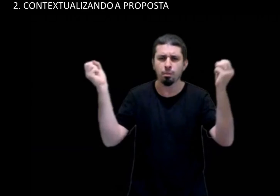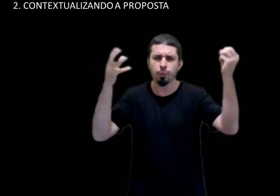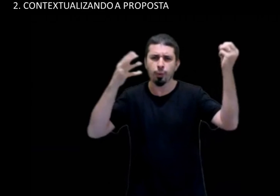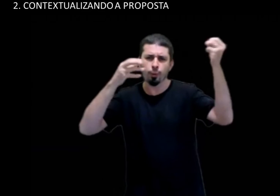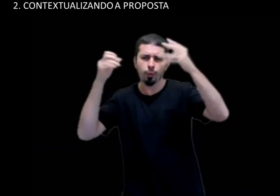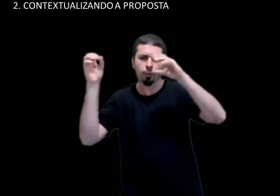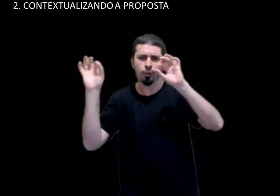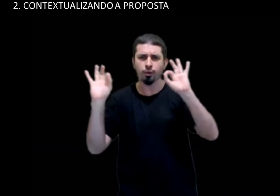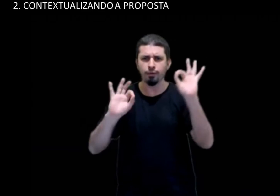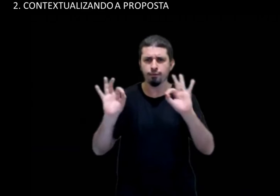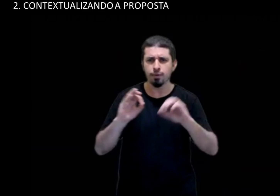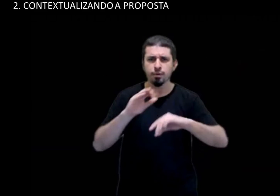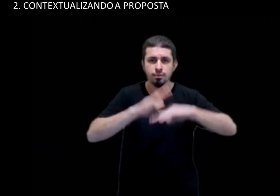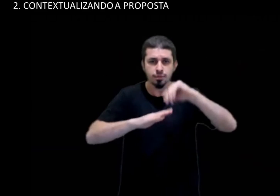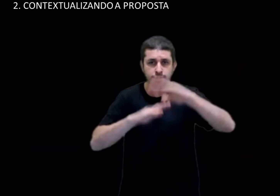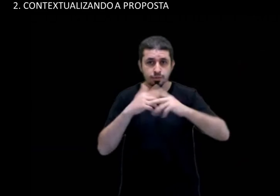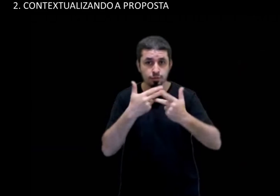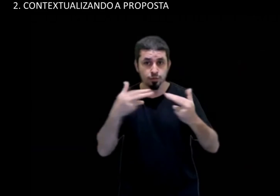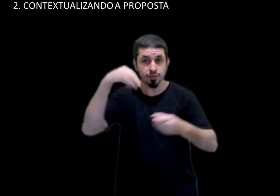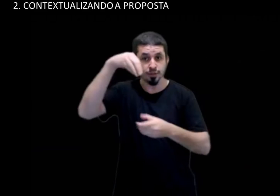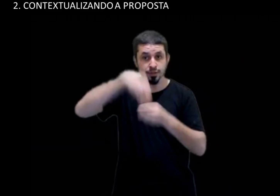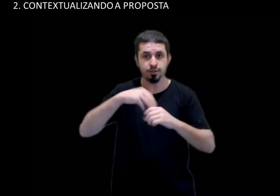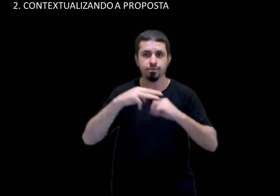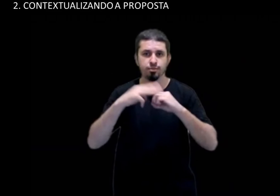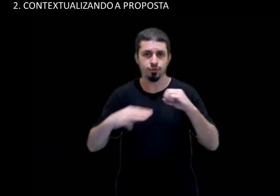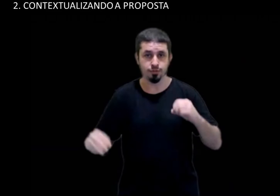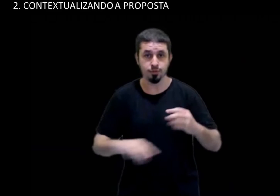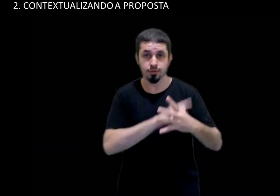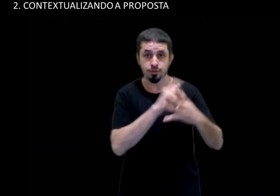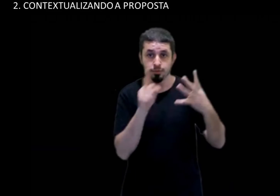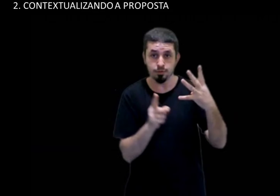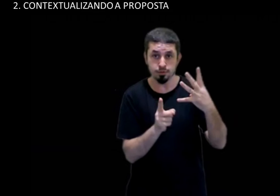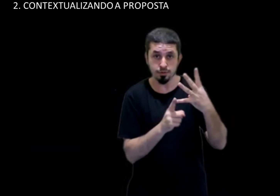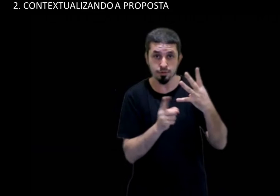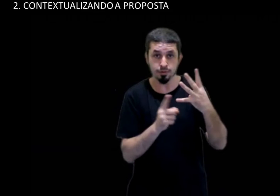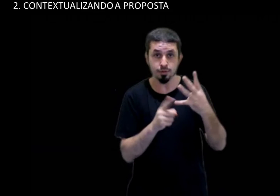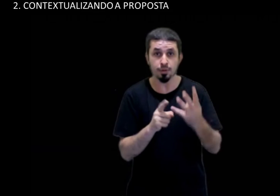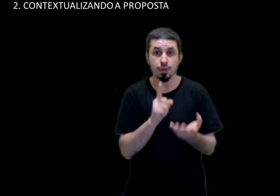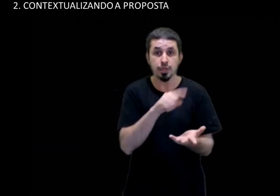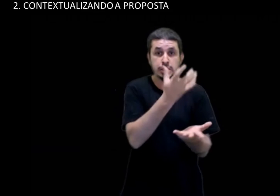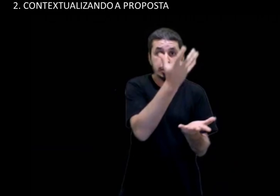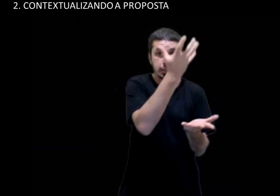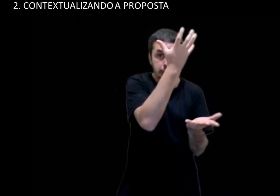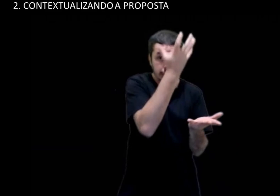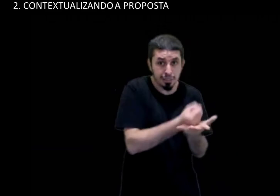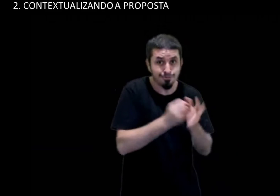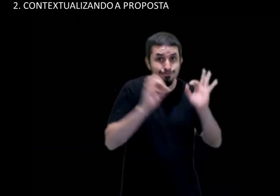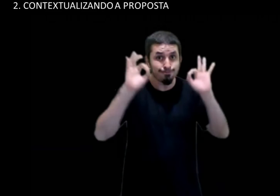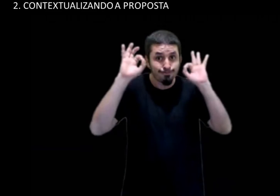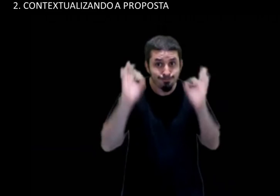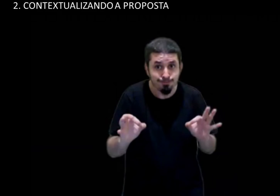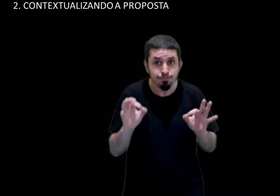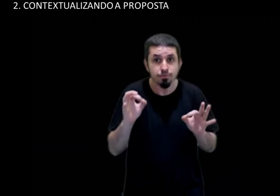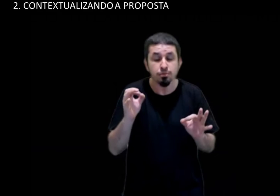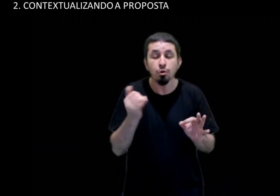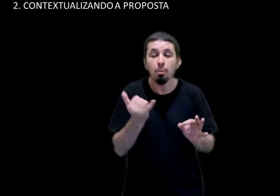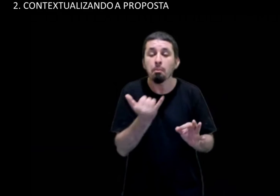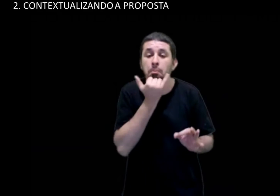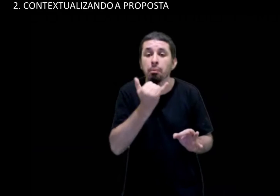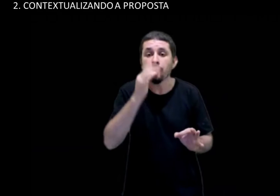do vídeo no Movie Maker. 4. Salvar adequadamente suas produções para não haver perdas de